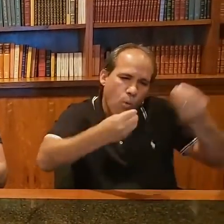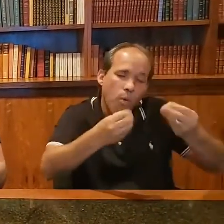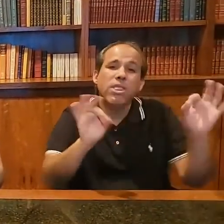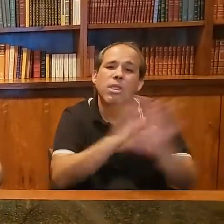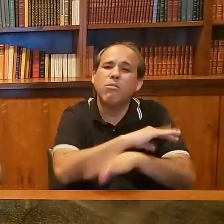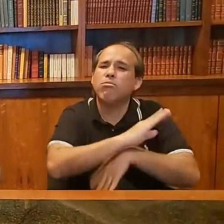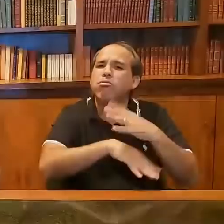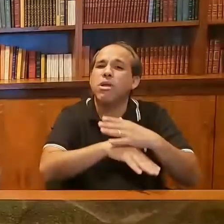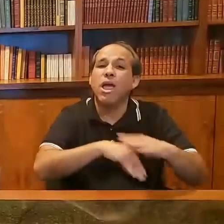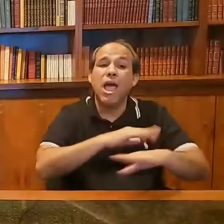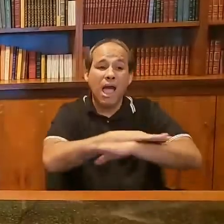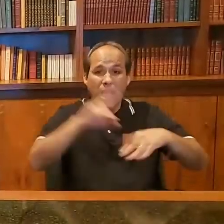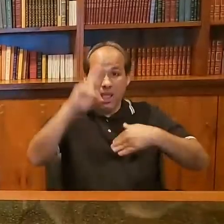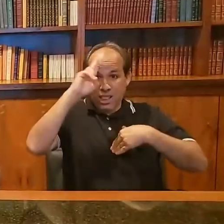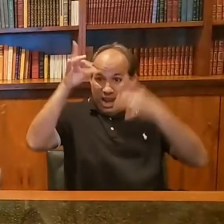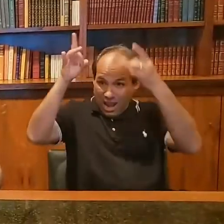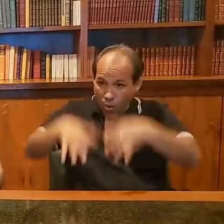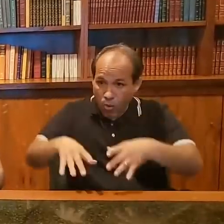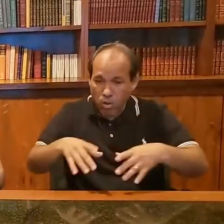elegi vereador em